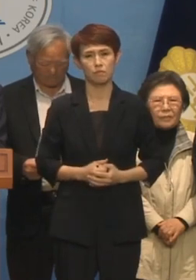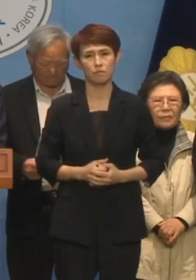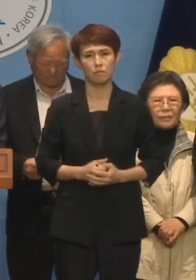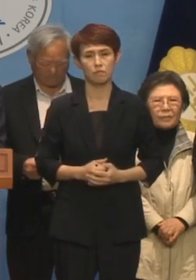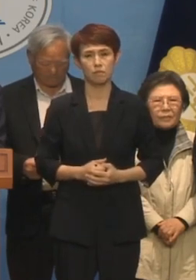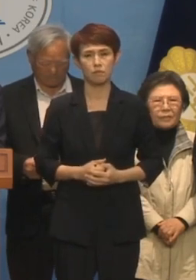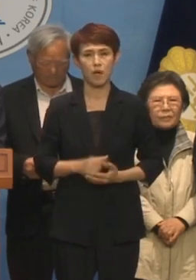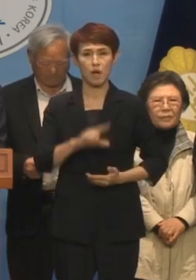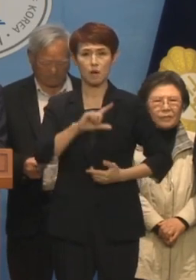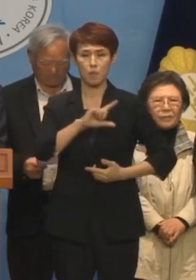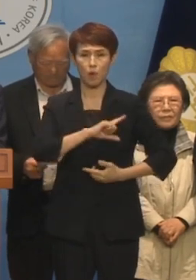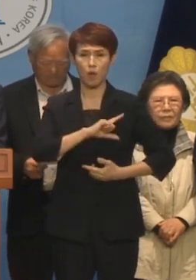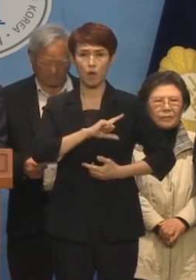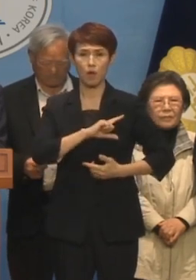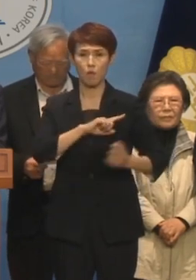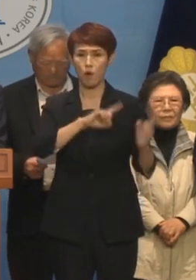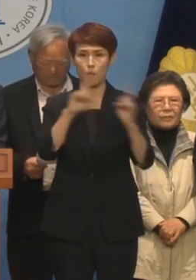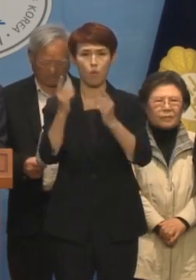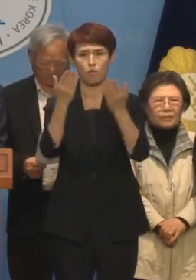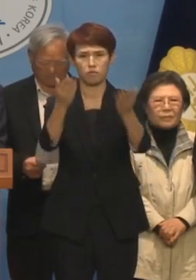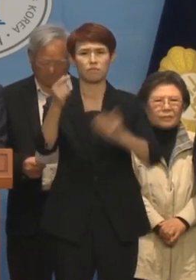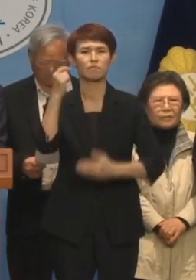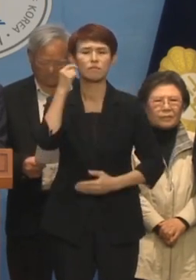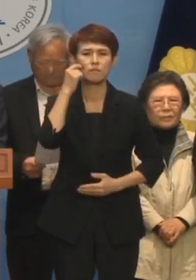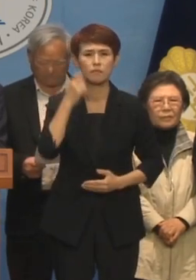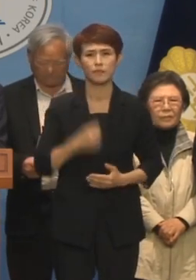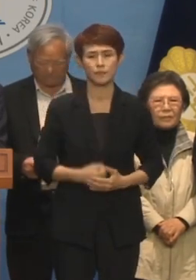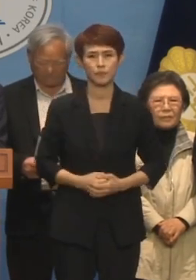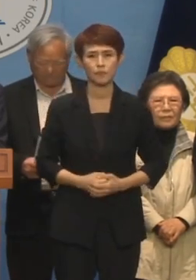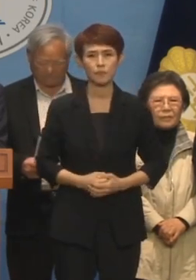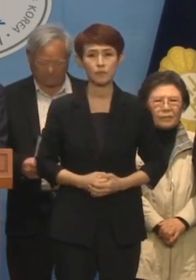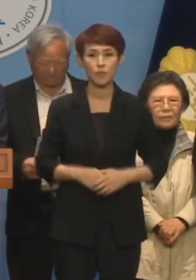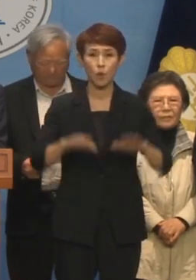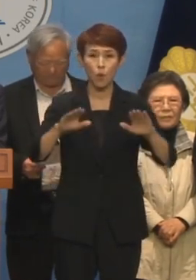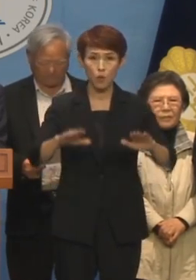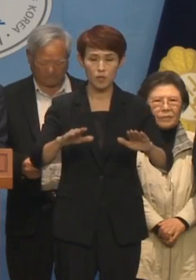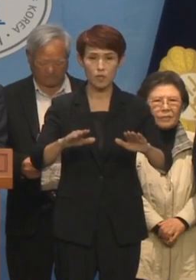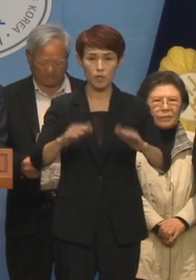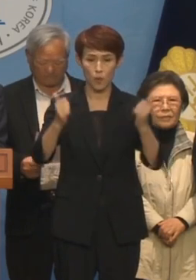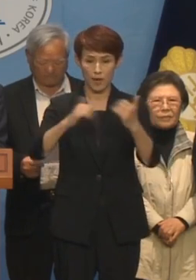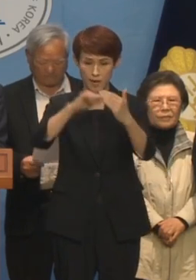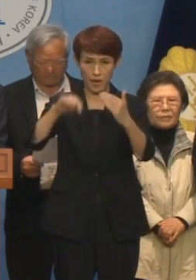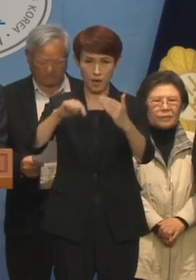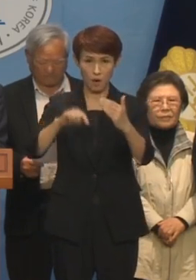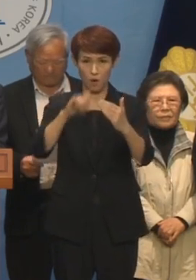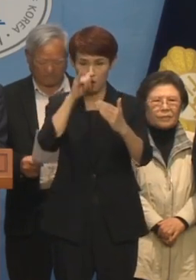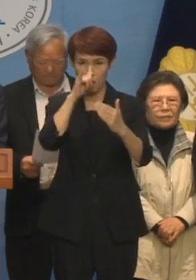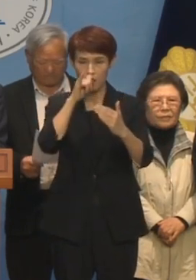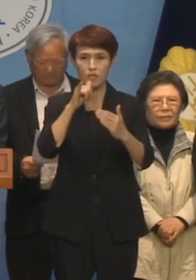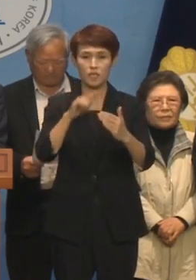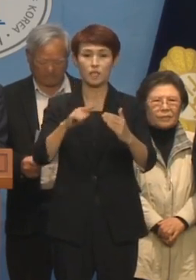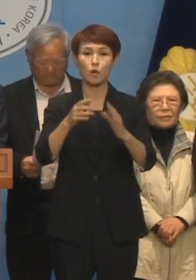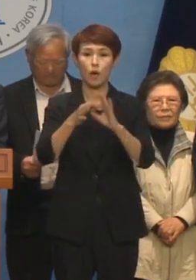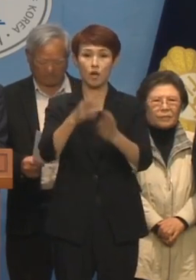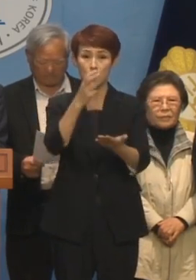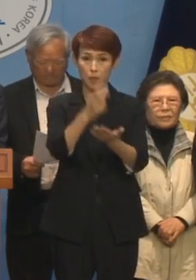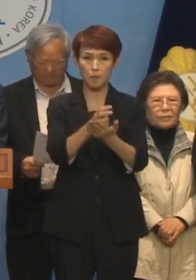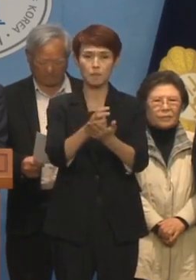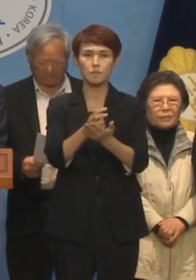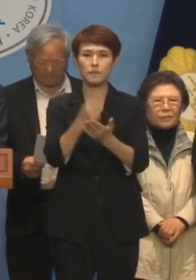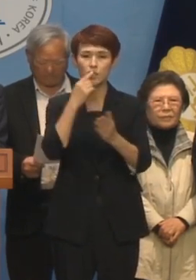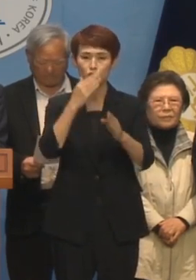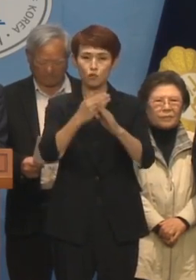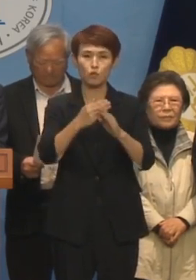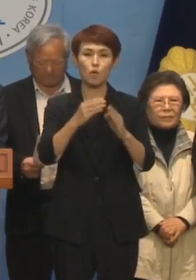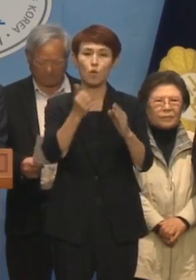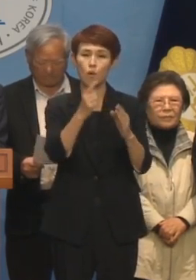온전한 명예회복은 이루지 못했습니다. 오늘 본회의 부의 요구를 한 민주유공자법은 민주화 보상법에